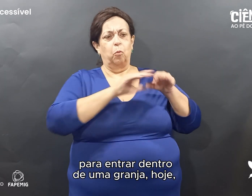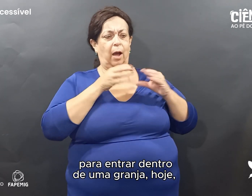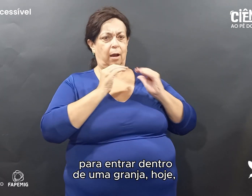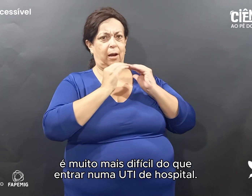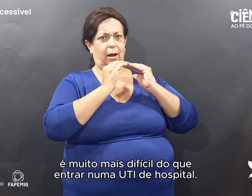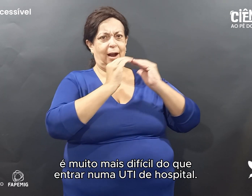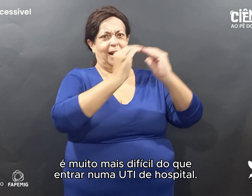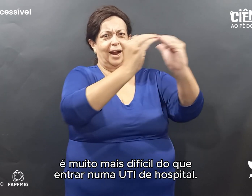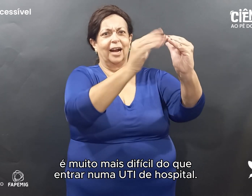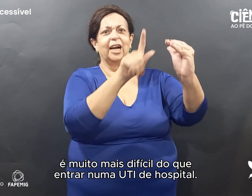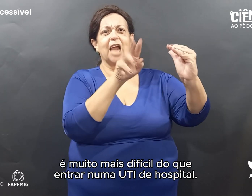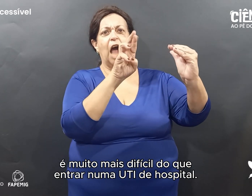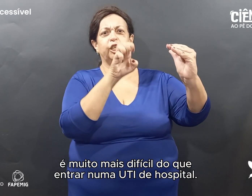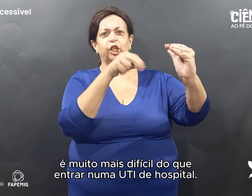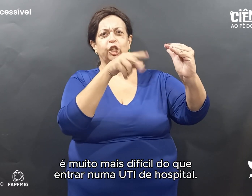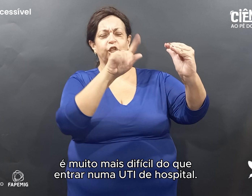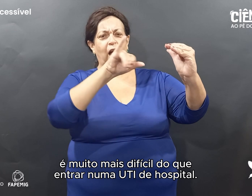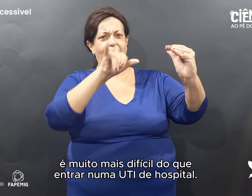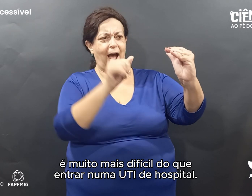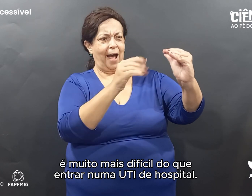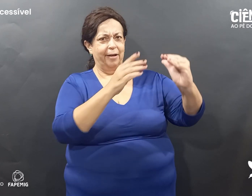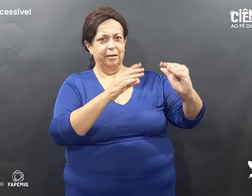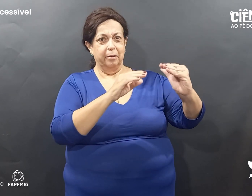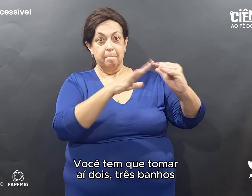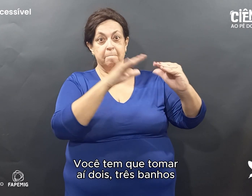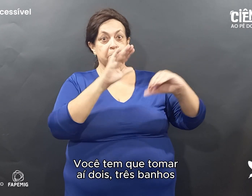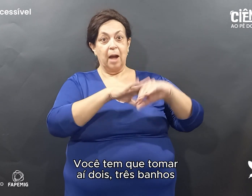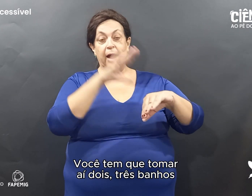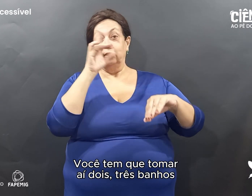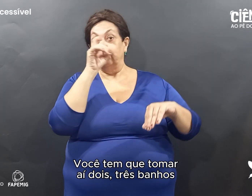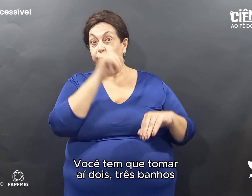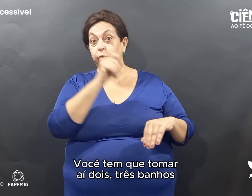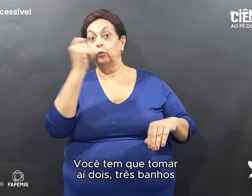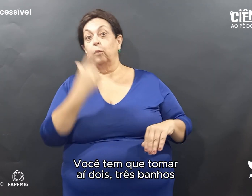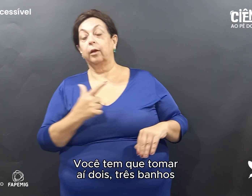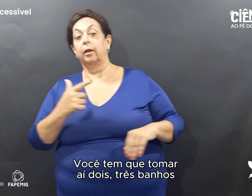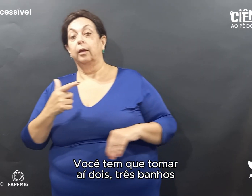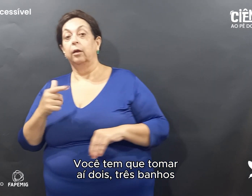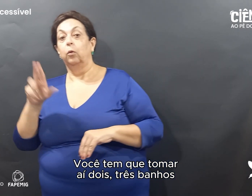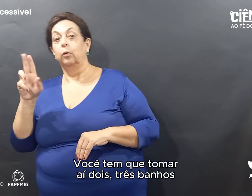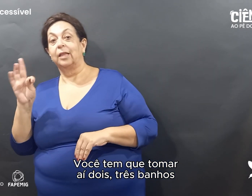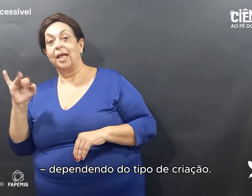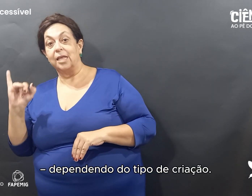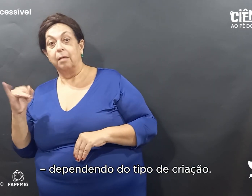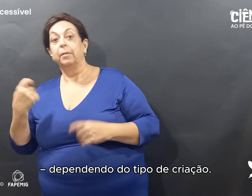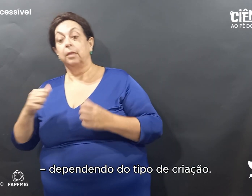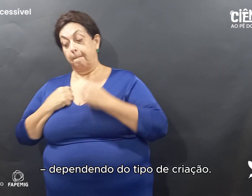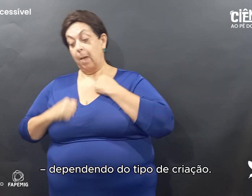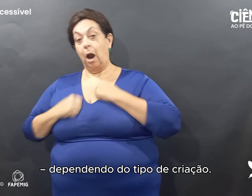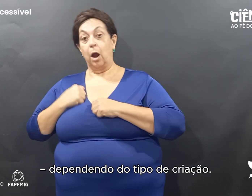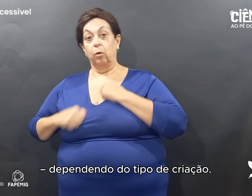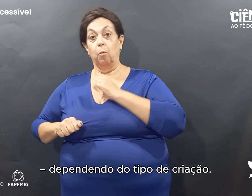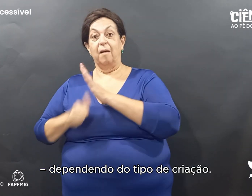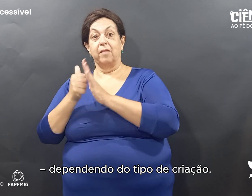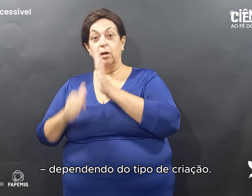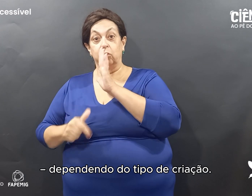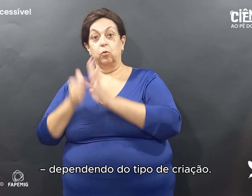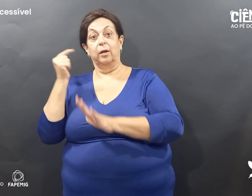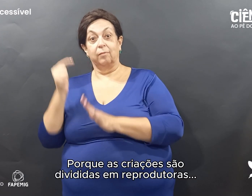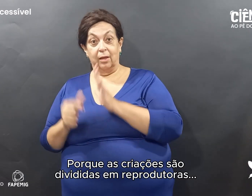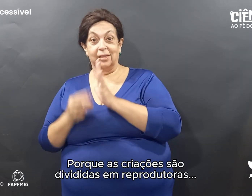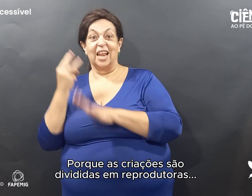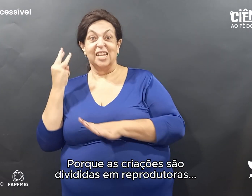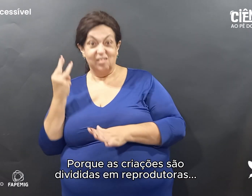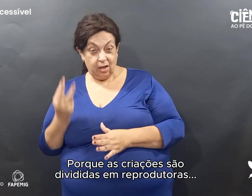uma granja hoje é muito mais difícil do que entrar numa UTI do hospital. Você tem que tomar aí 2, 3 banhos, dependendo do tipo de